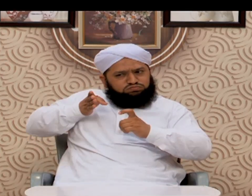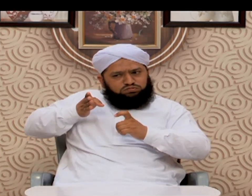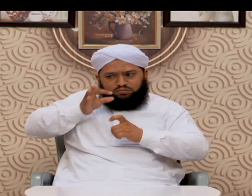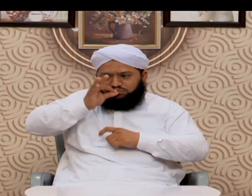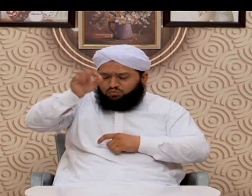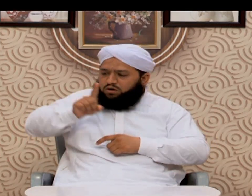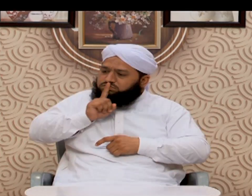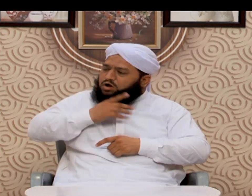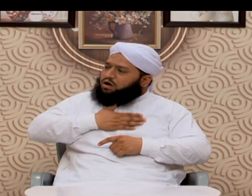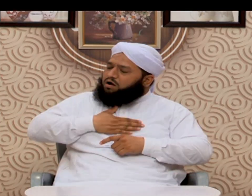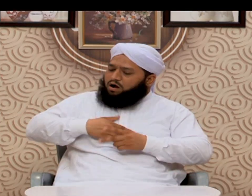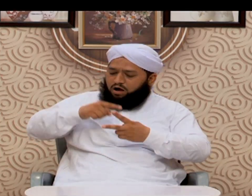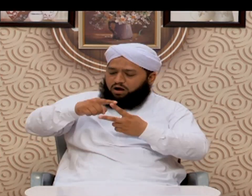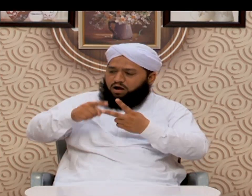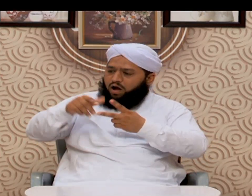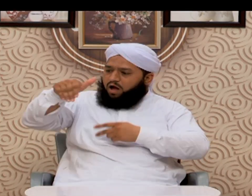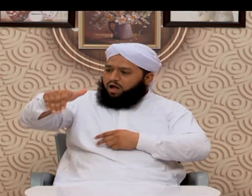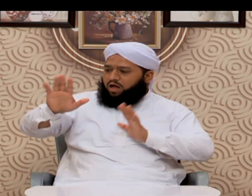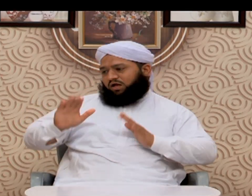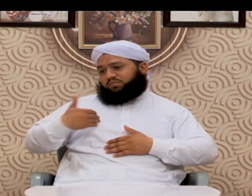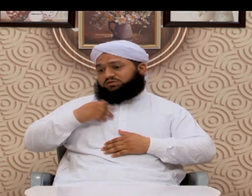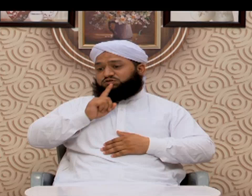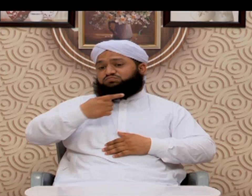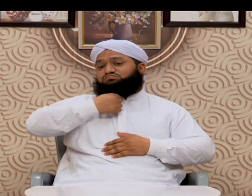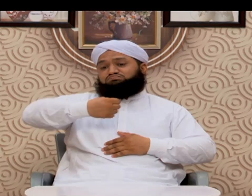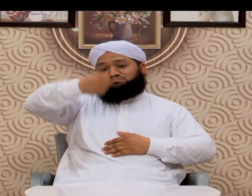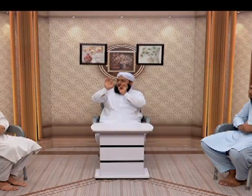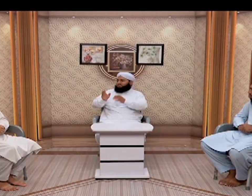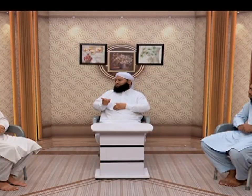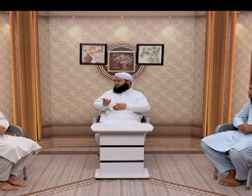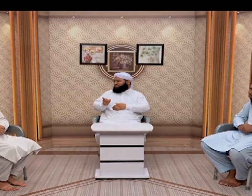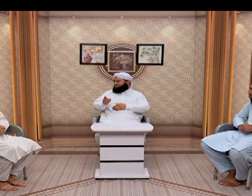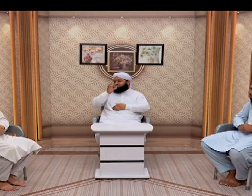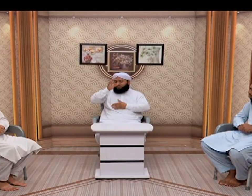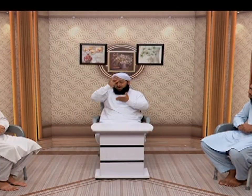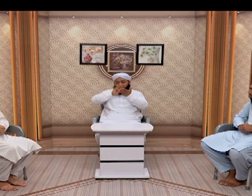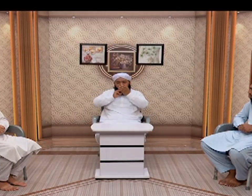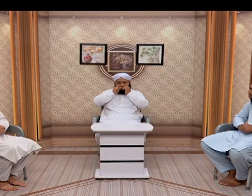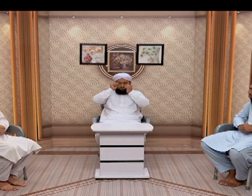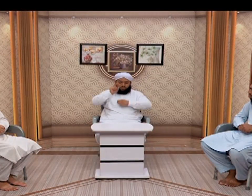دونوں نشانیوں کو بھی ان میں دیکھ لیا، اور میں شہادت دیتا ہوں کہ یقیناً یہ نبی برحق